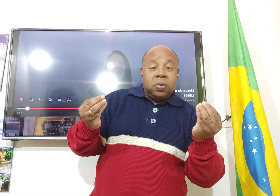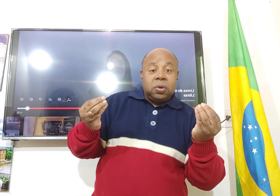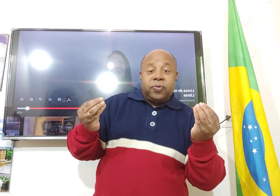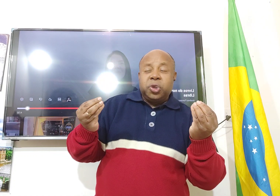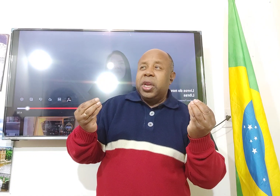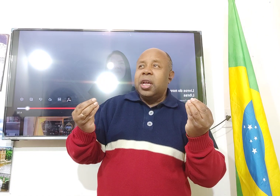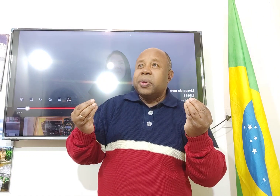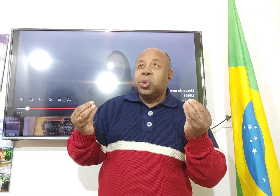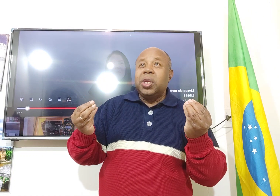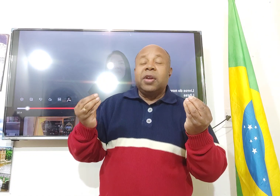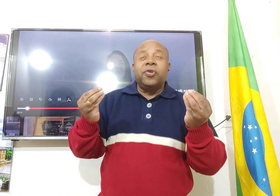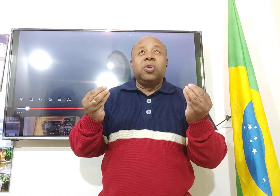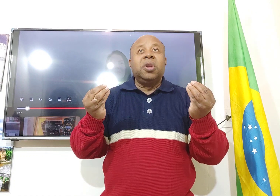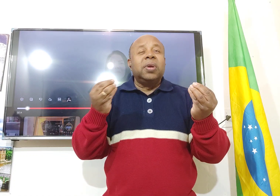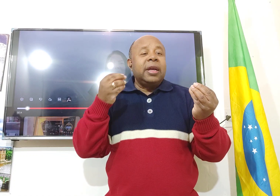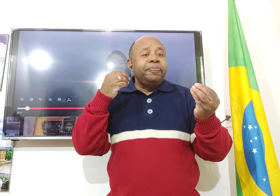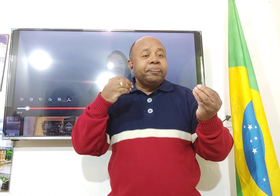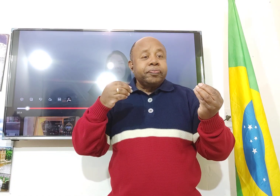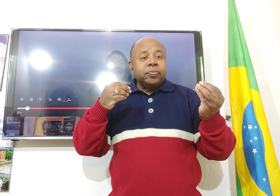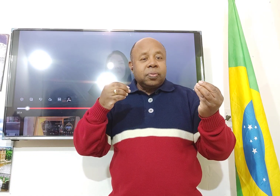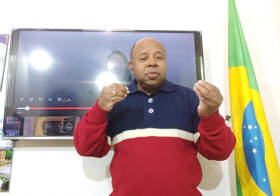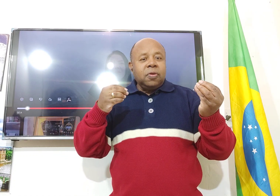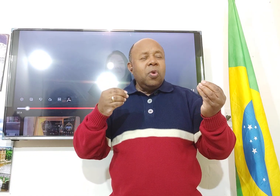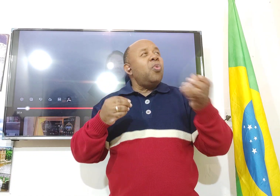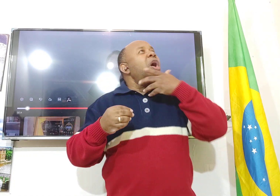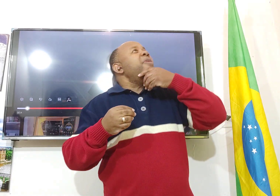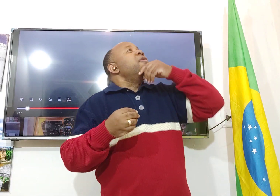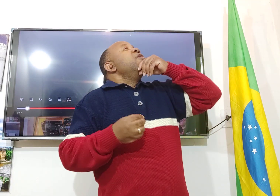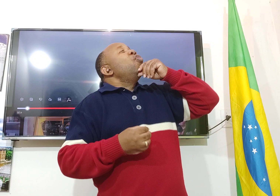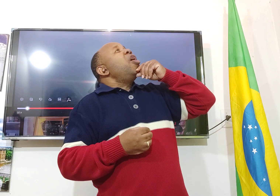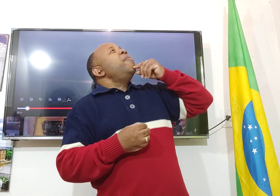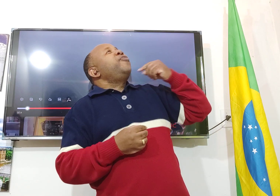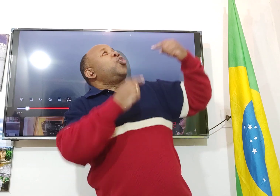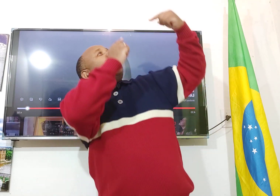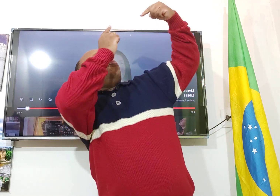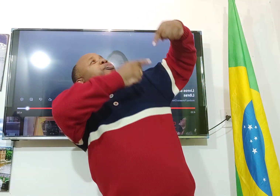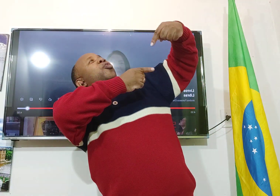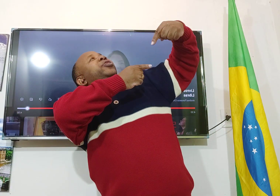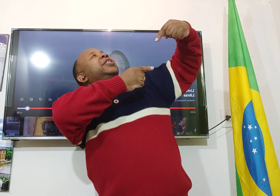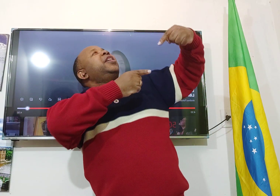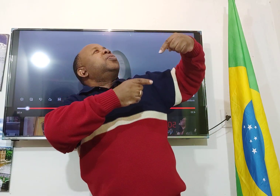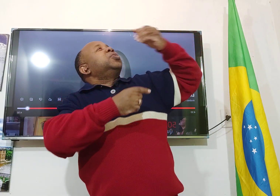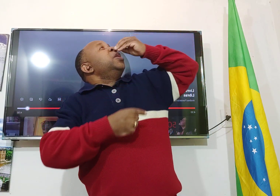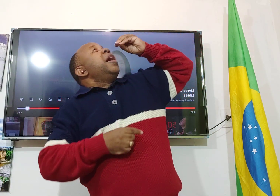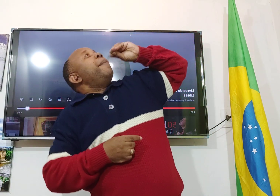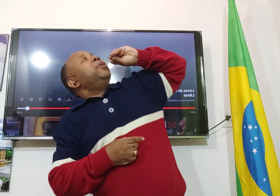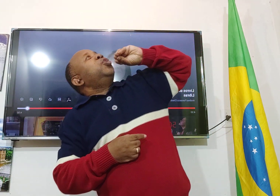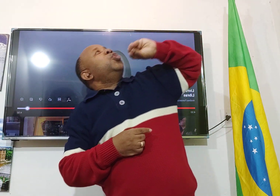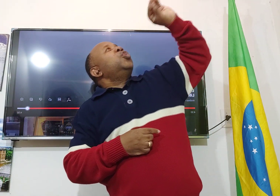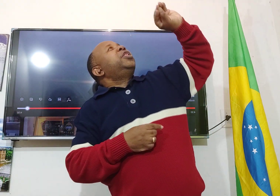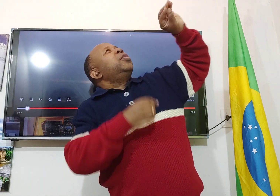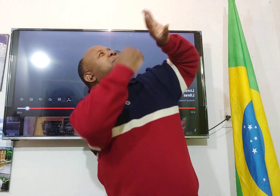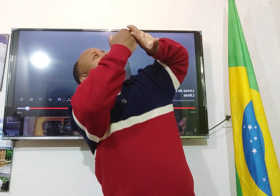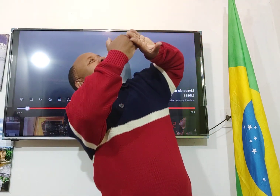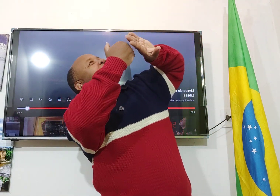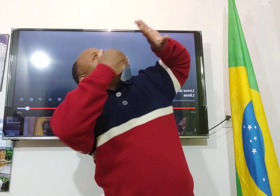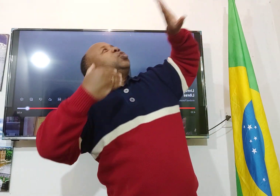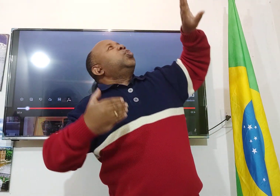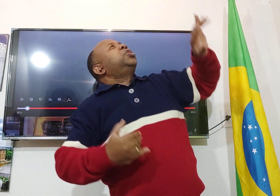pastor Juliano, foi domingo, né? O homem ficou contra Deus, abandonou Deus, se afastou de